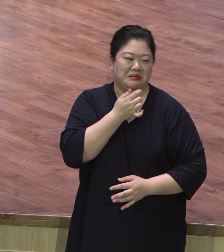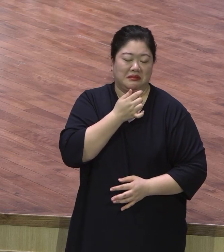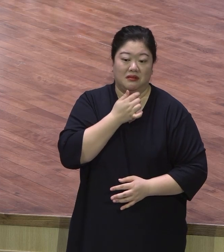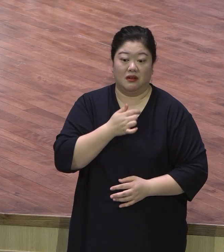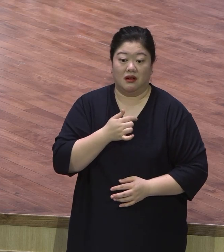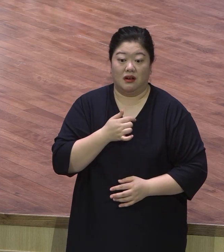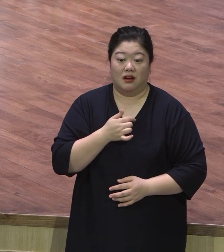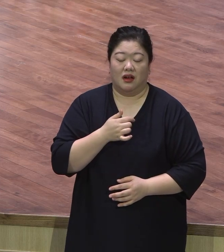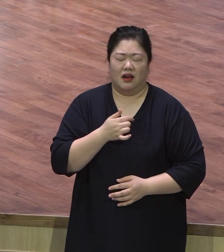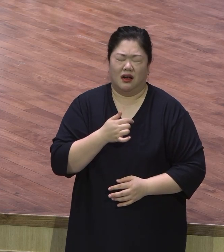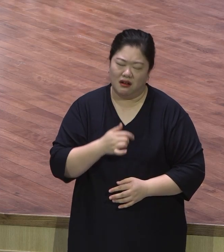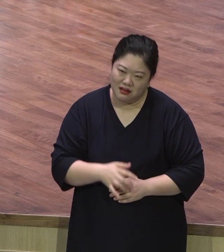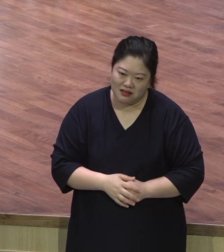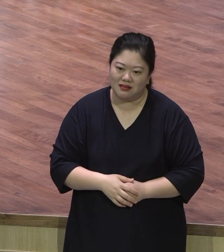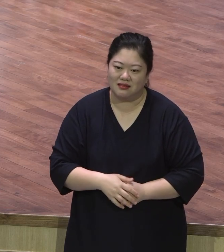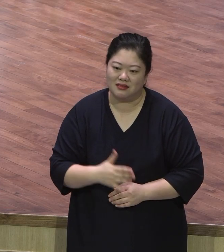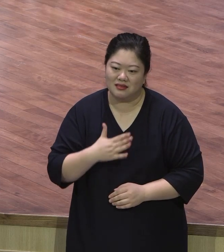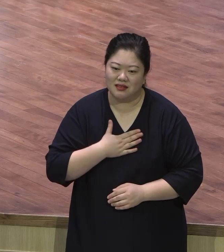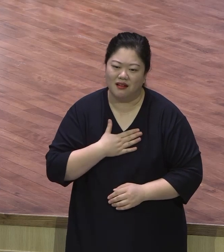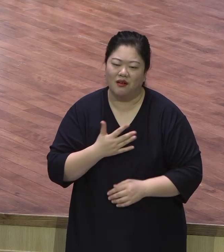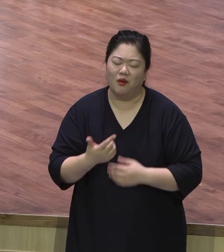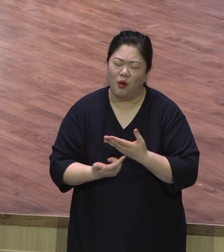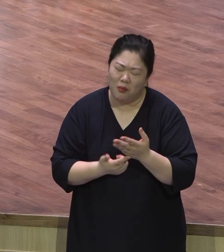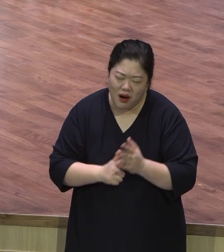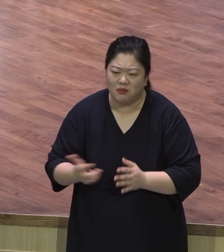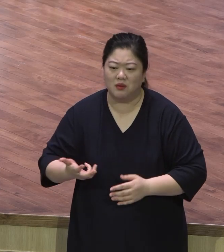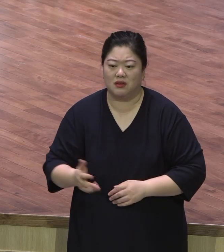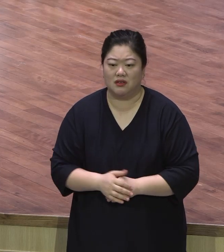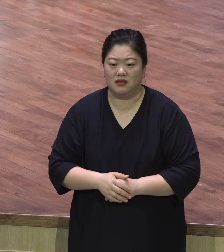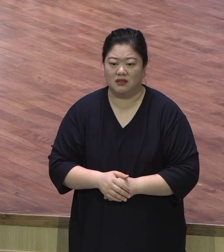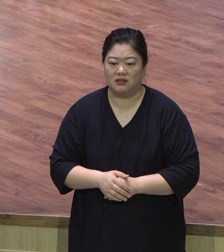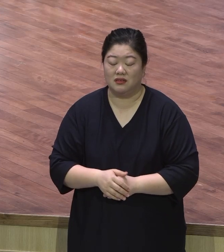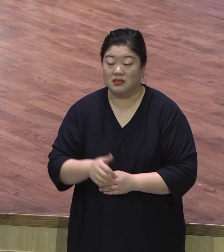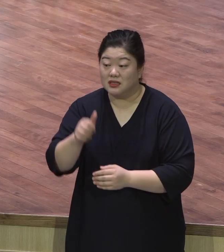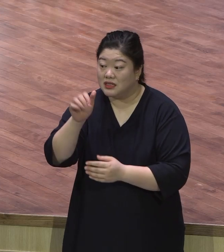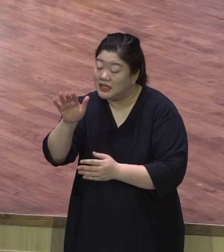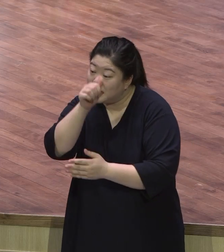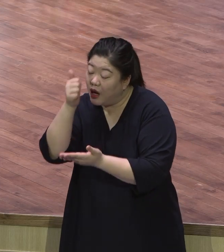그리 사업하는 사람이 없냐 장로가 백몇십 명인데